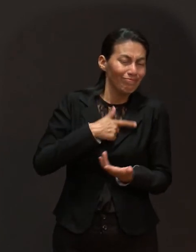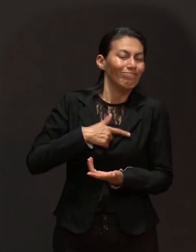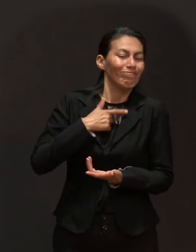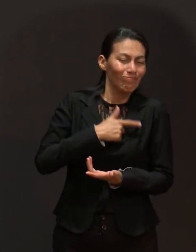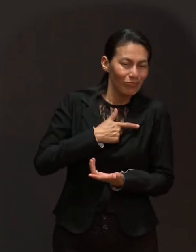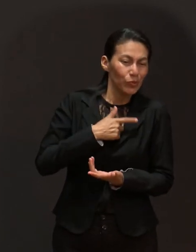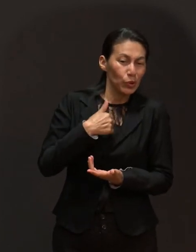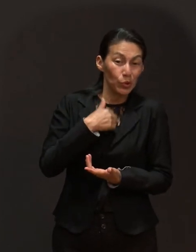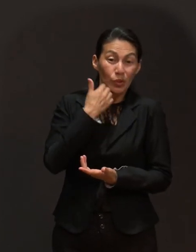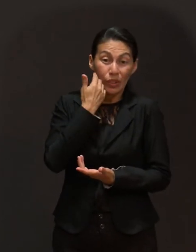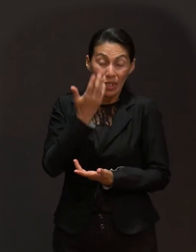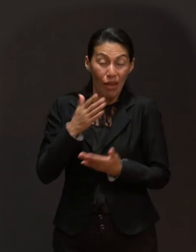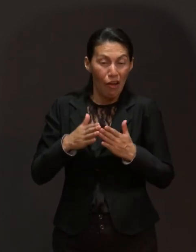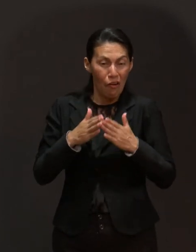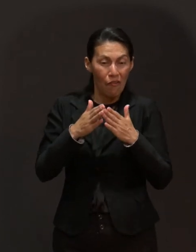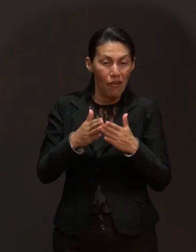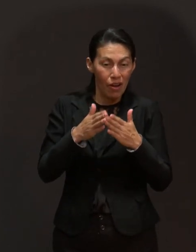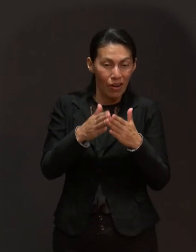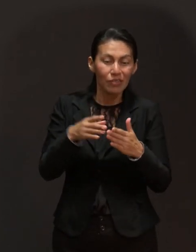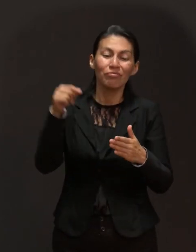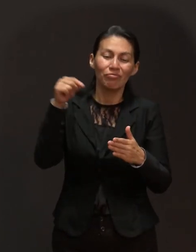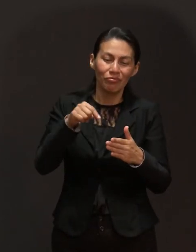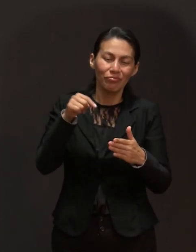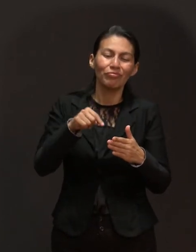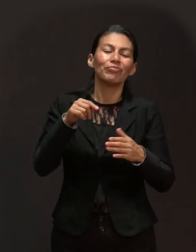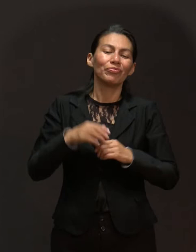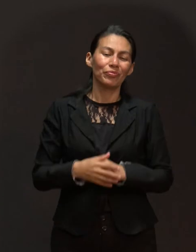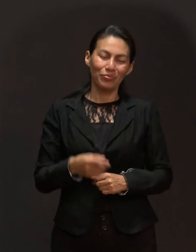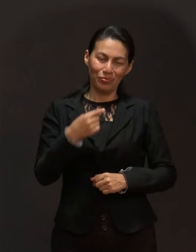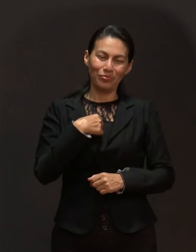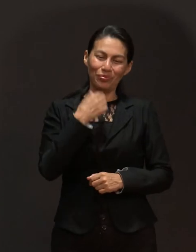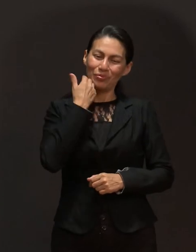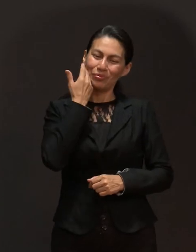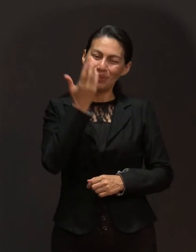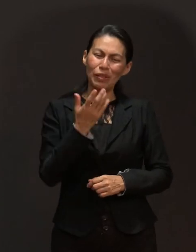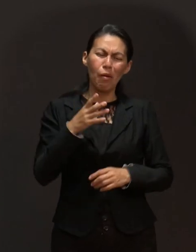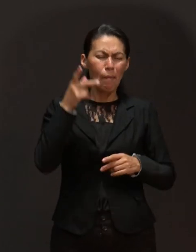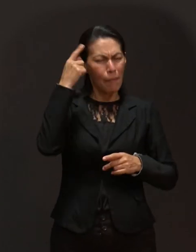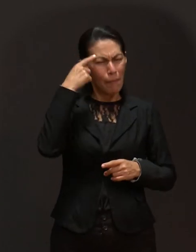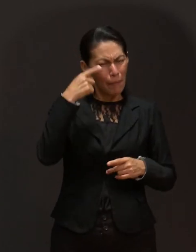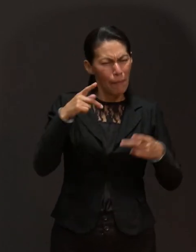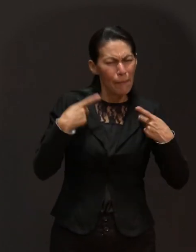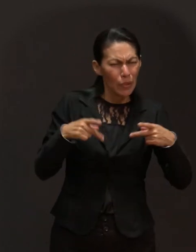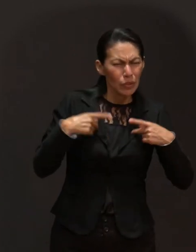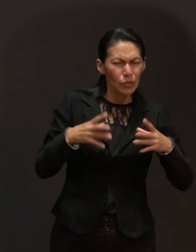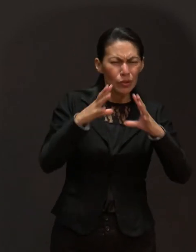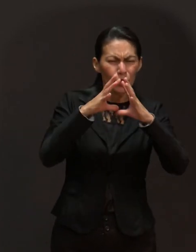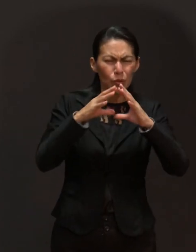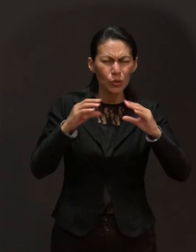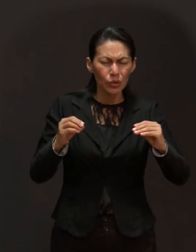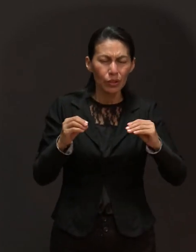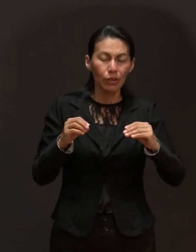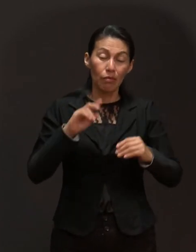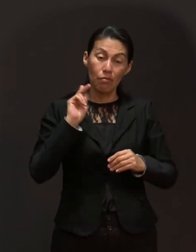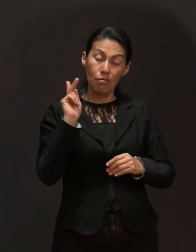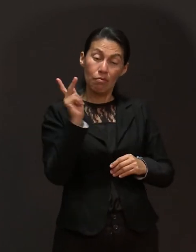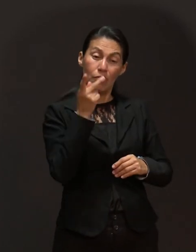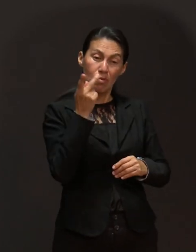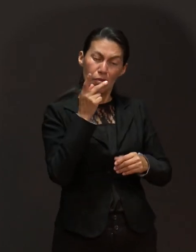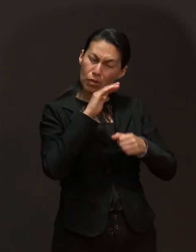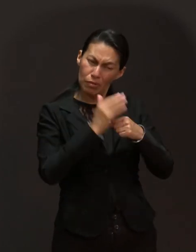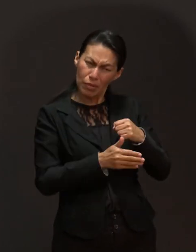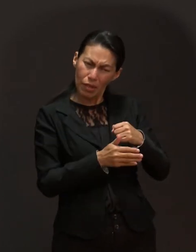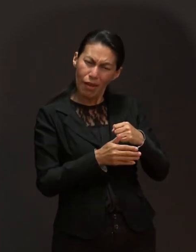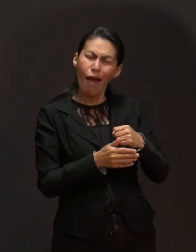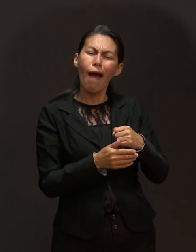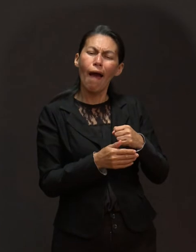motivaron a decir que yo quería ser parte de ese barco. Entonces, estudiando ya, terminando la prepa, dije, yo quiero estudiar